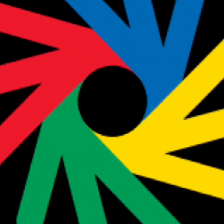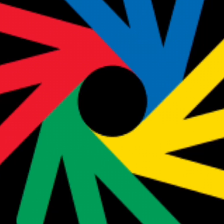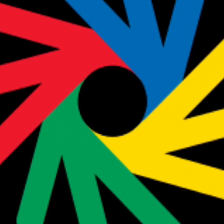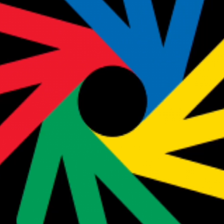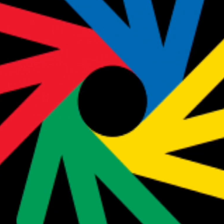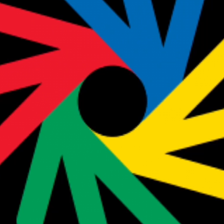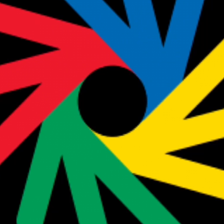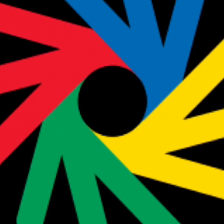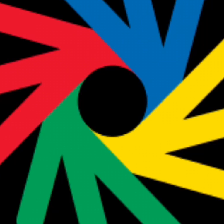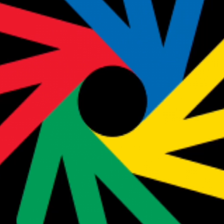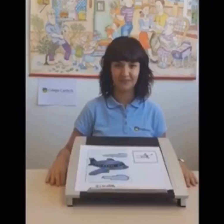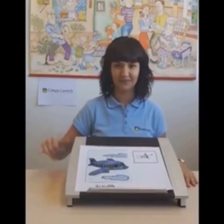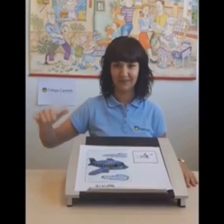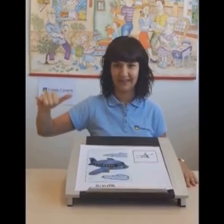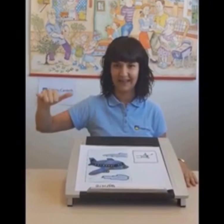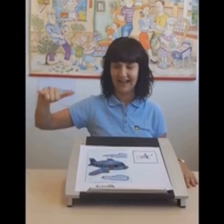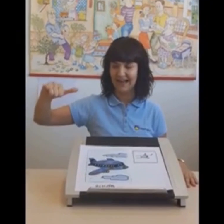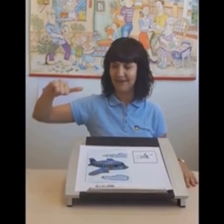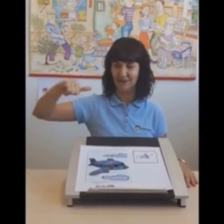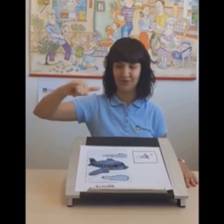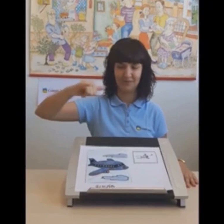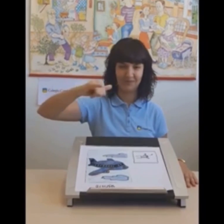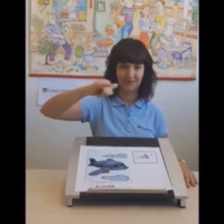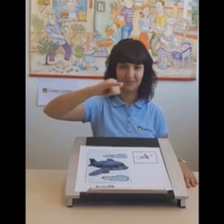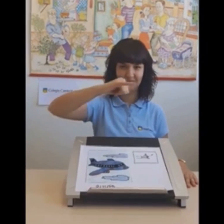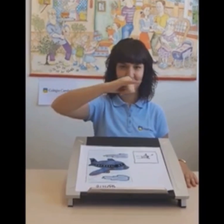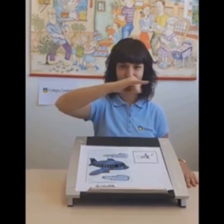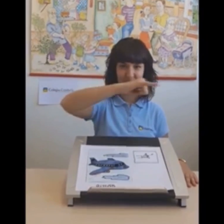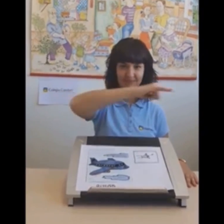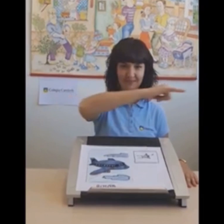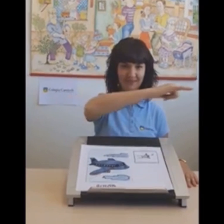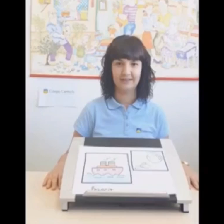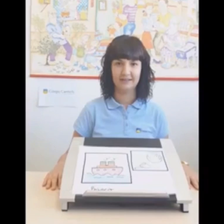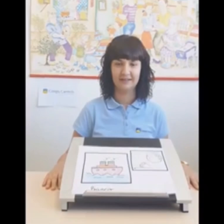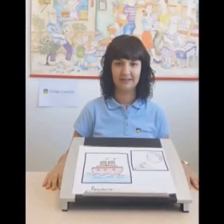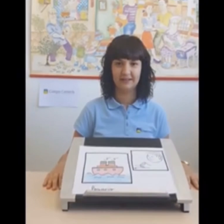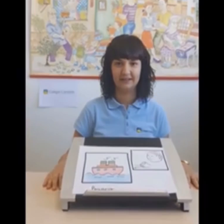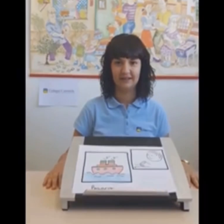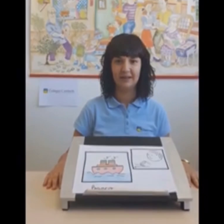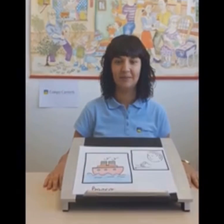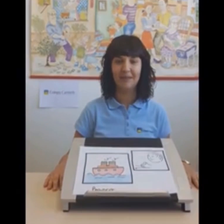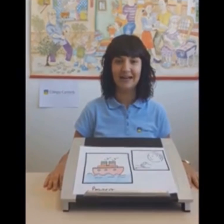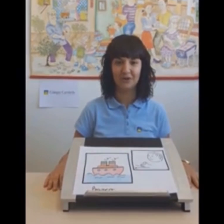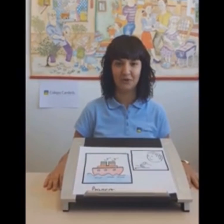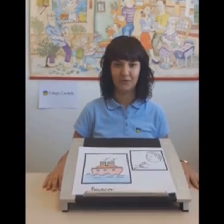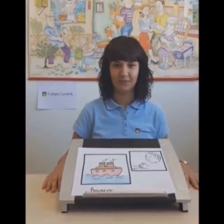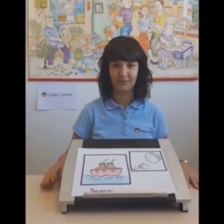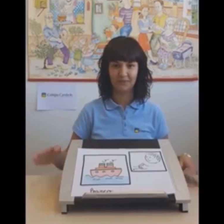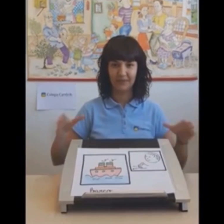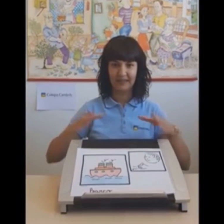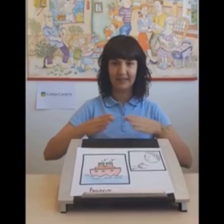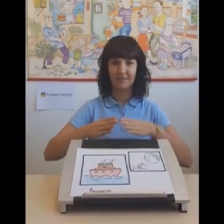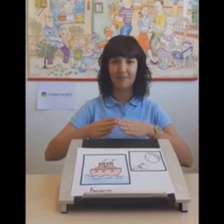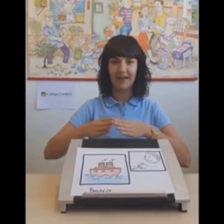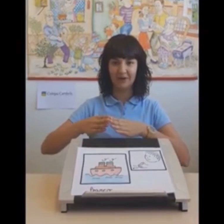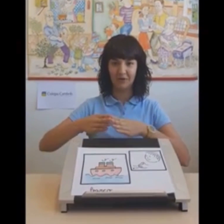internacional, SSI. Este fue creado con símbolos espontáneos, naturales y fáciles de interpretar